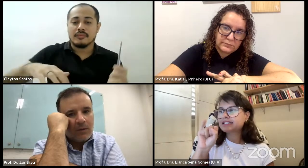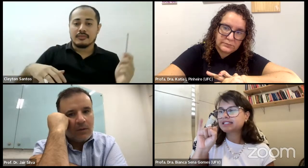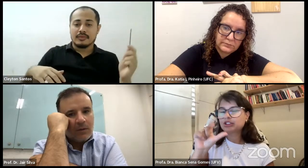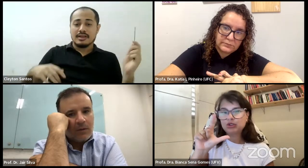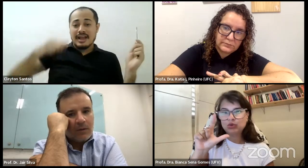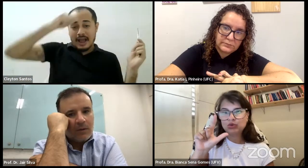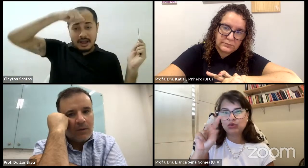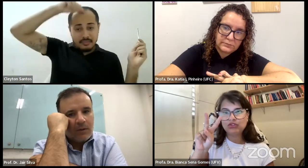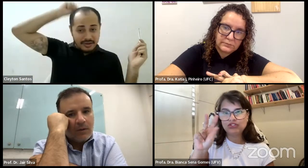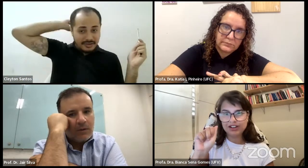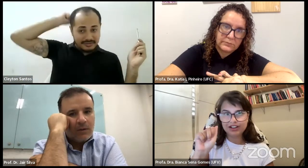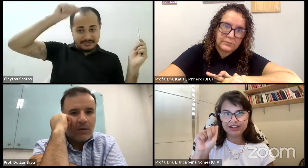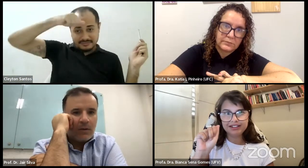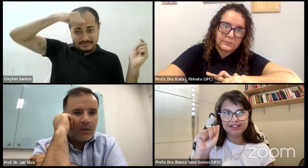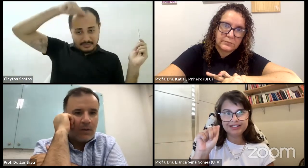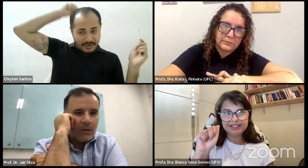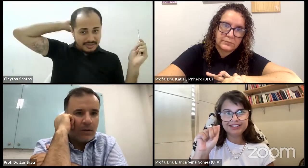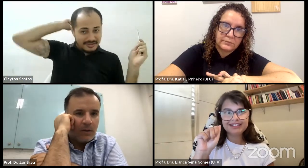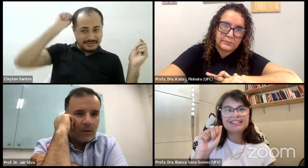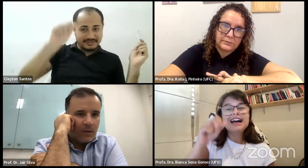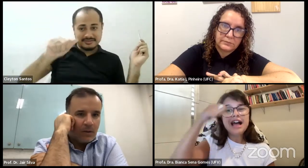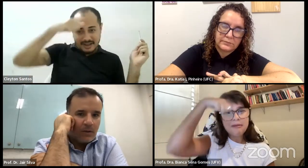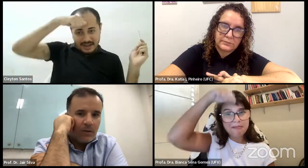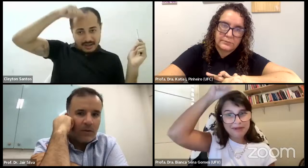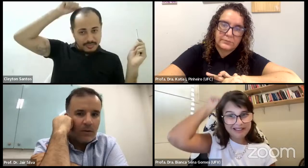Também você traz